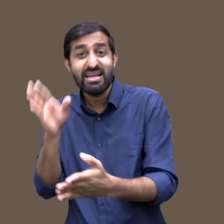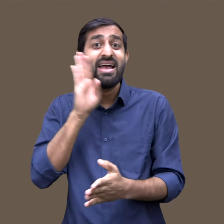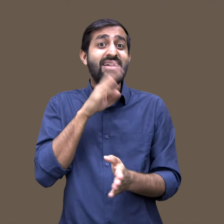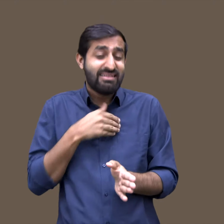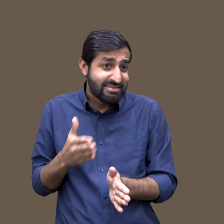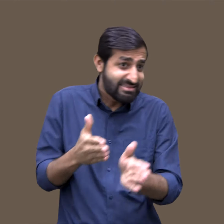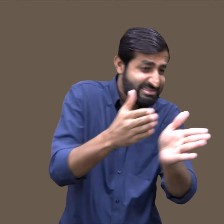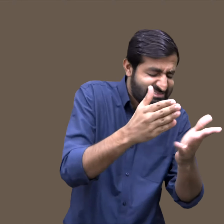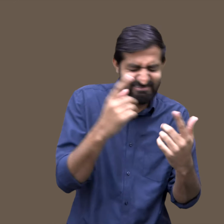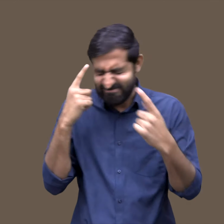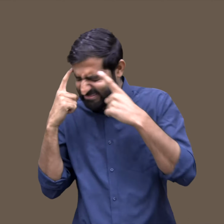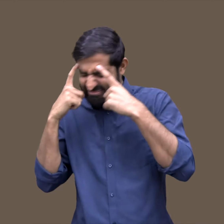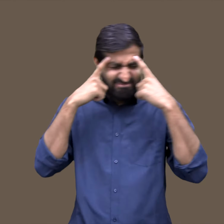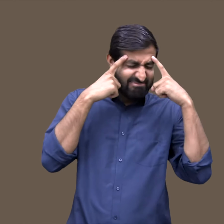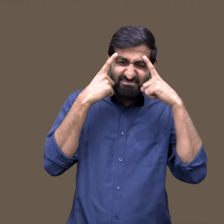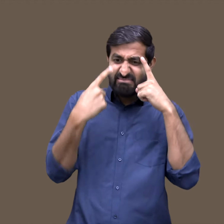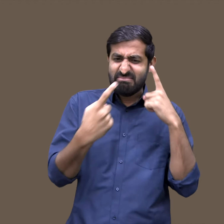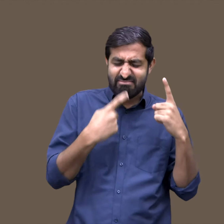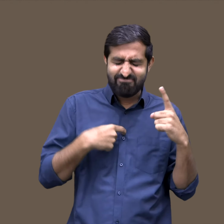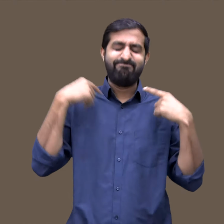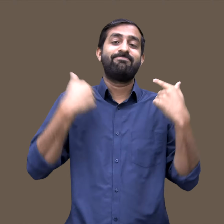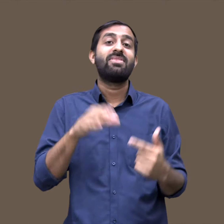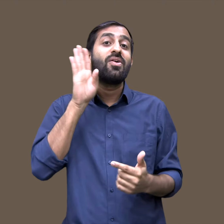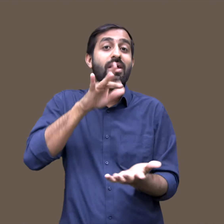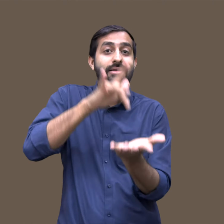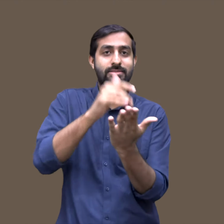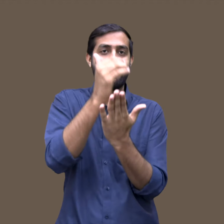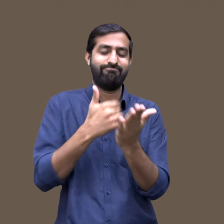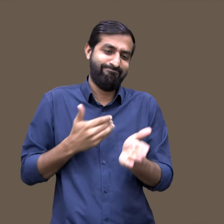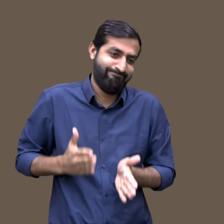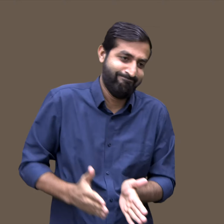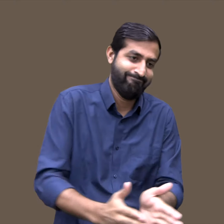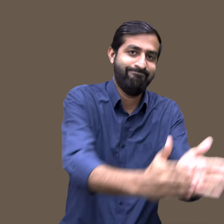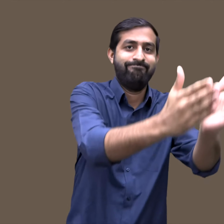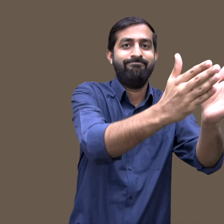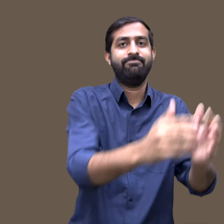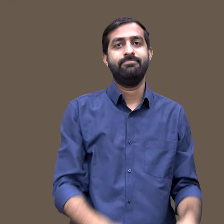पड़ गई थी कि वह क्या करे, परंतु ना चाहते हुए भी उसे समारोह में जाना पड़ा।